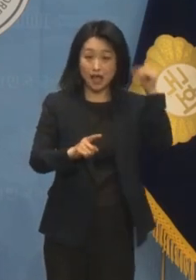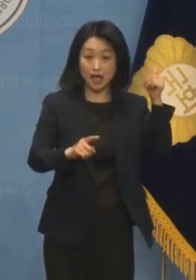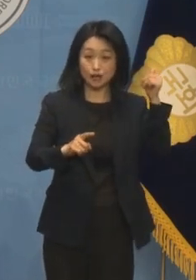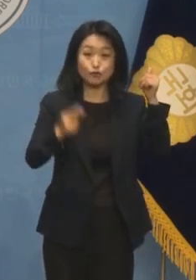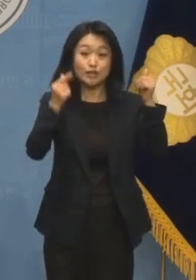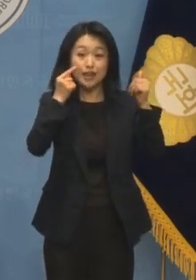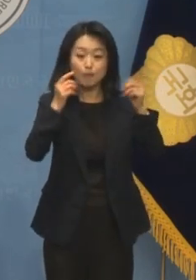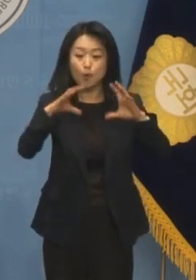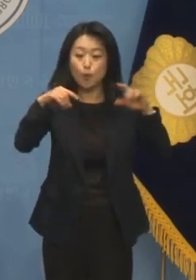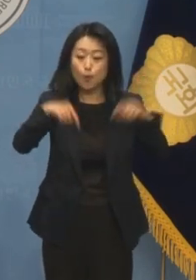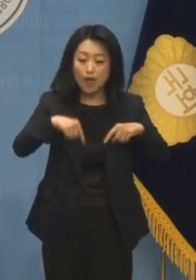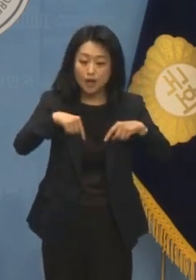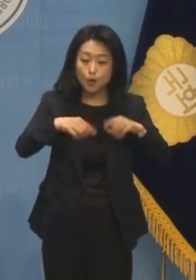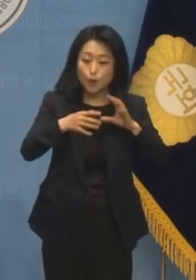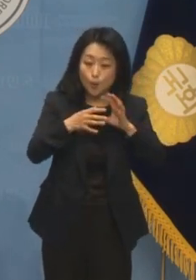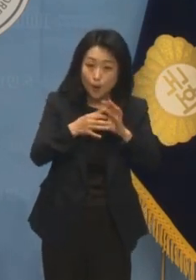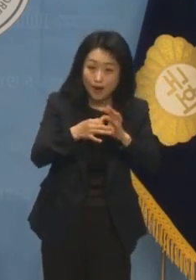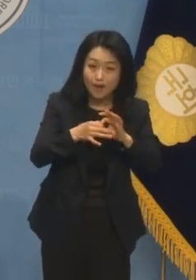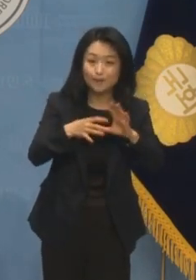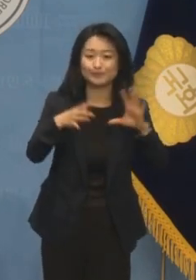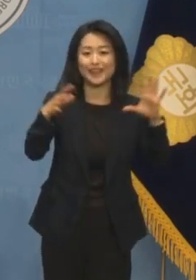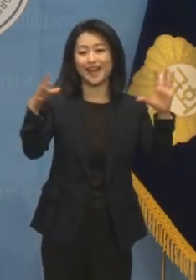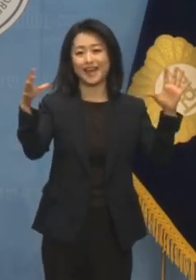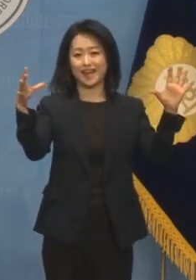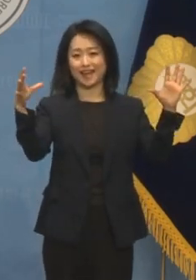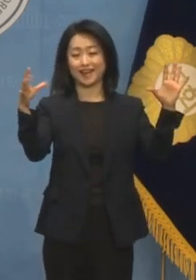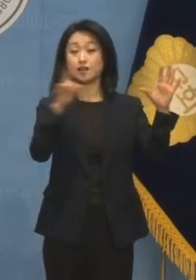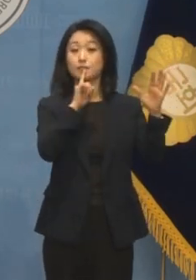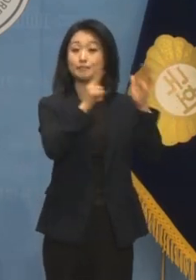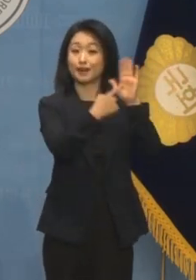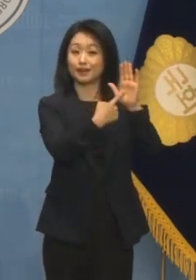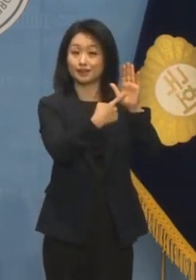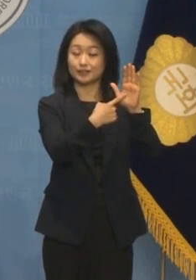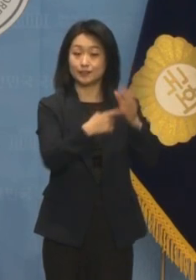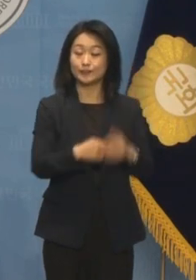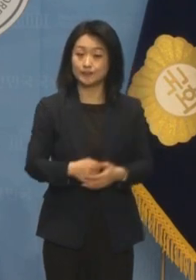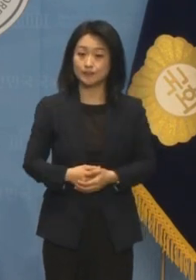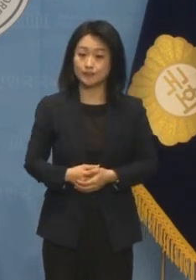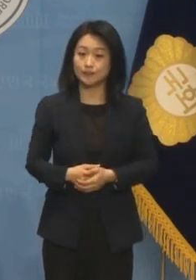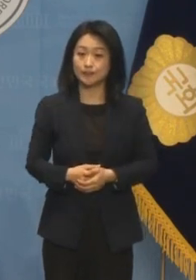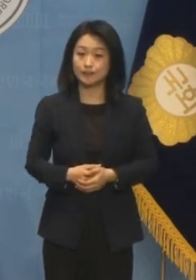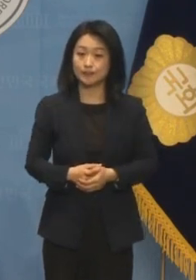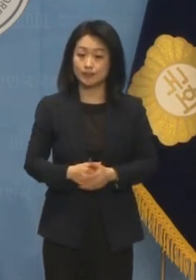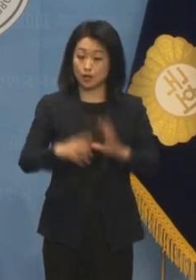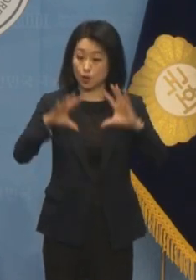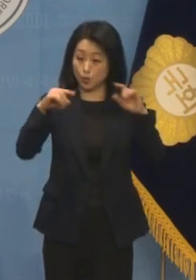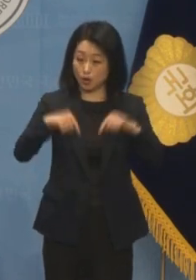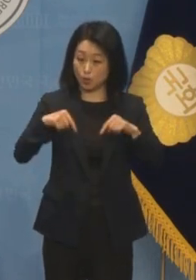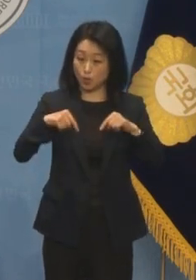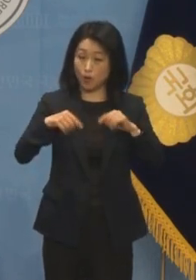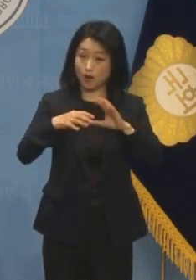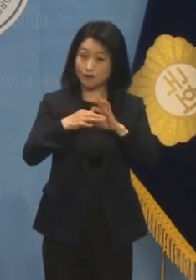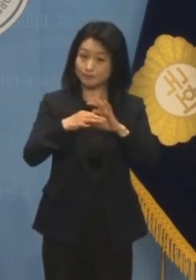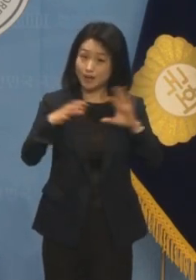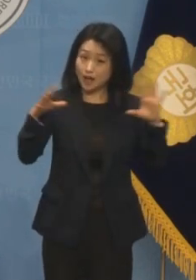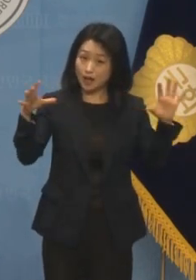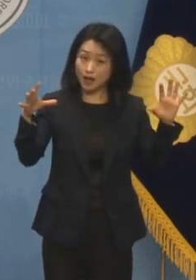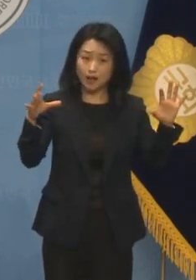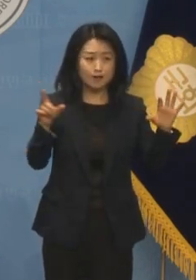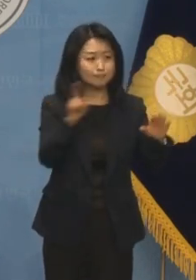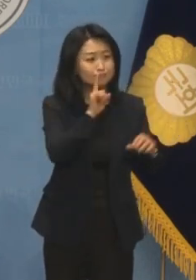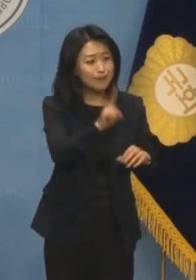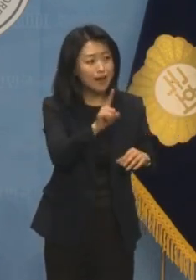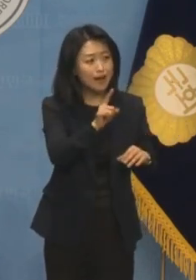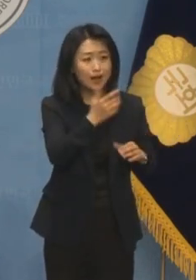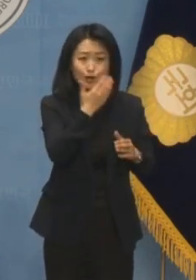외교관계와 별개 사안이라며에서 의미를 축소했습니다 외교와 별개 사안이면 도대체 무엇이